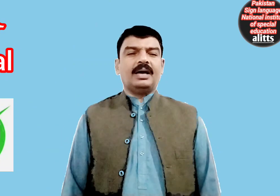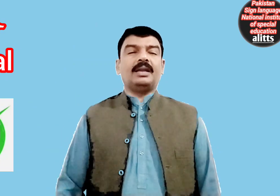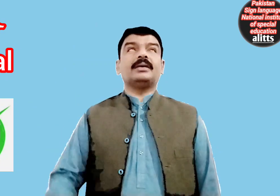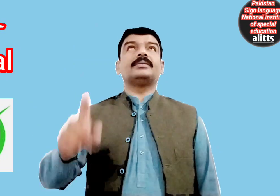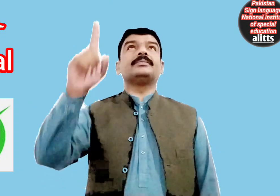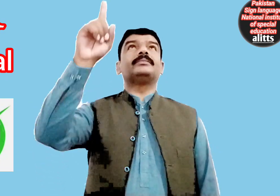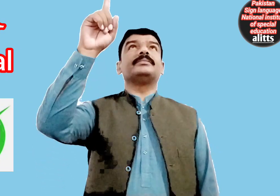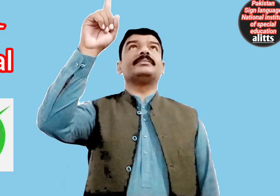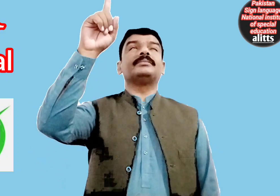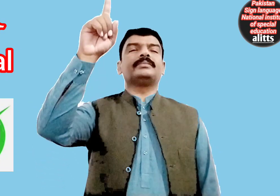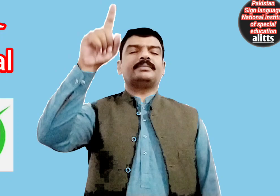हलाल।